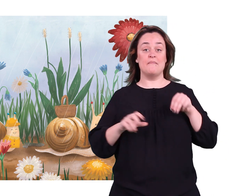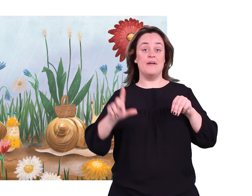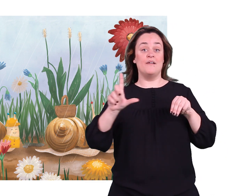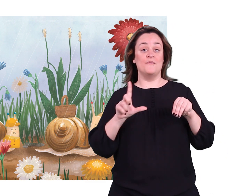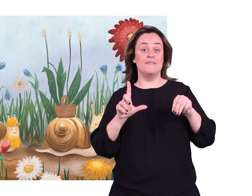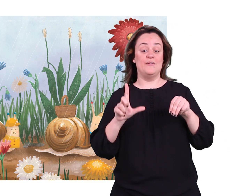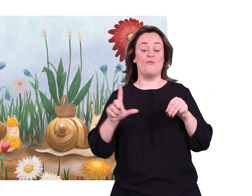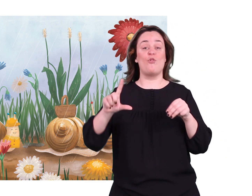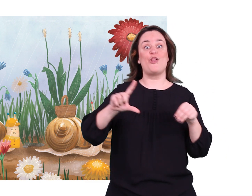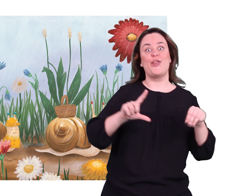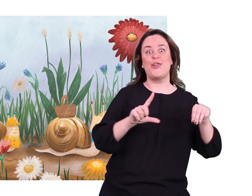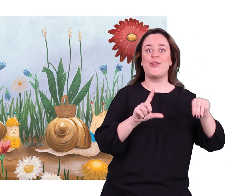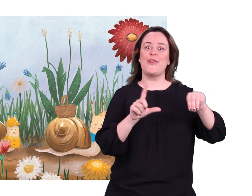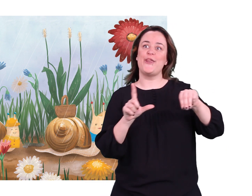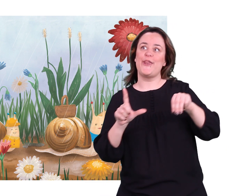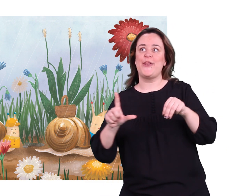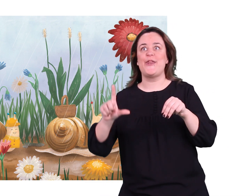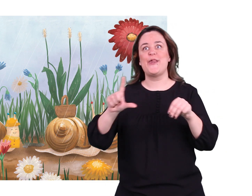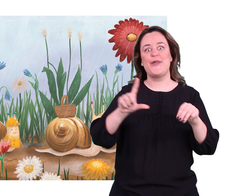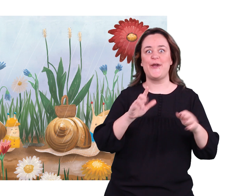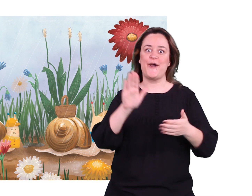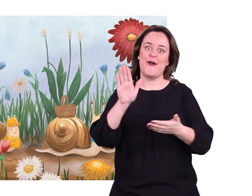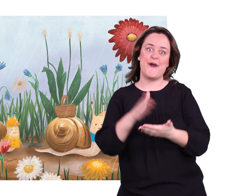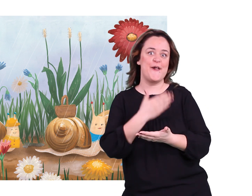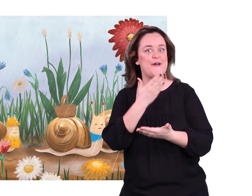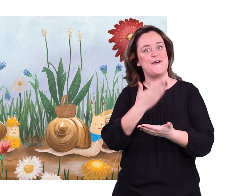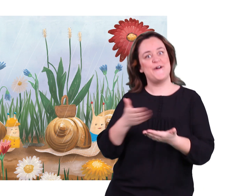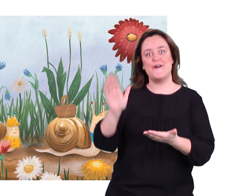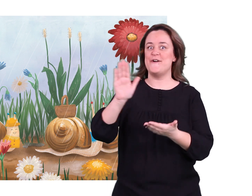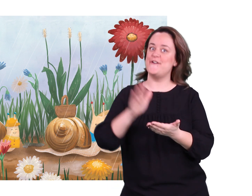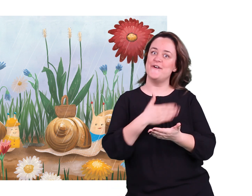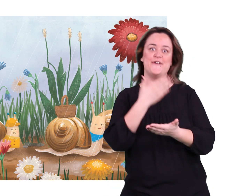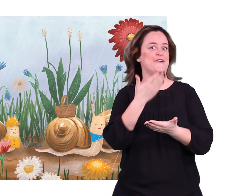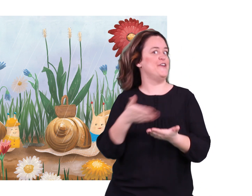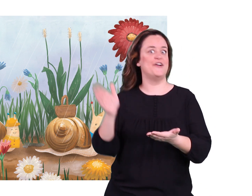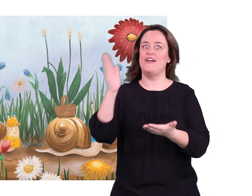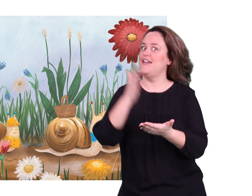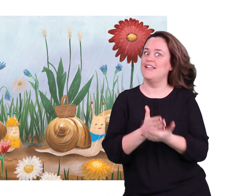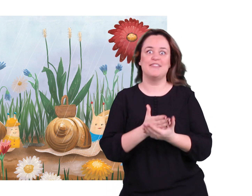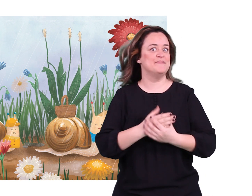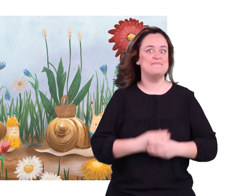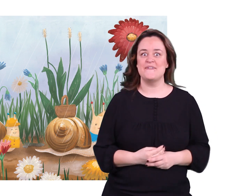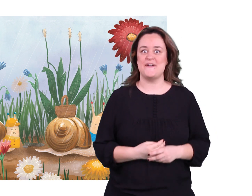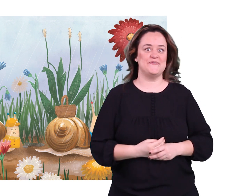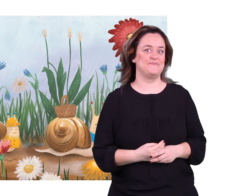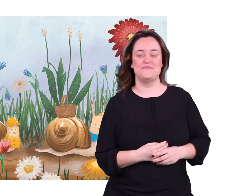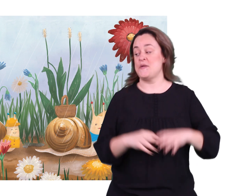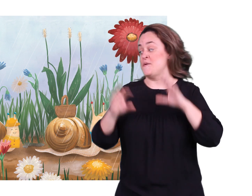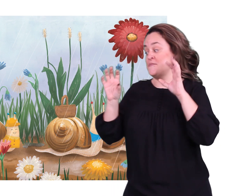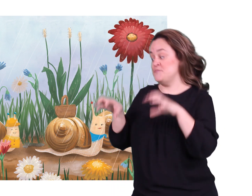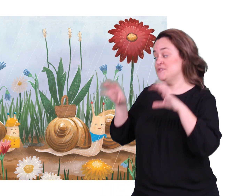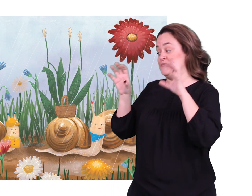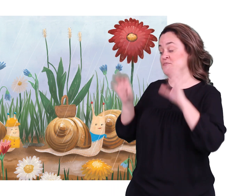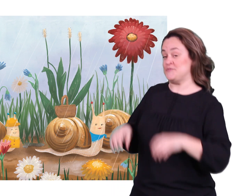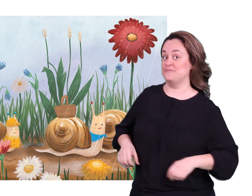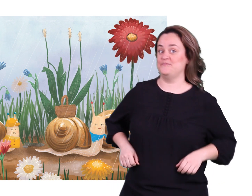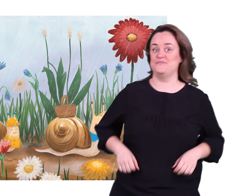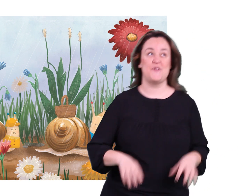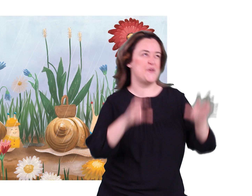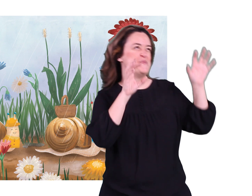Margot et Léo chantent inlassablement. Il pleut,